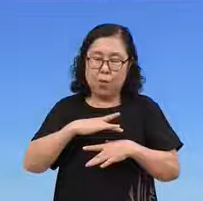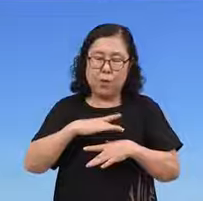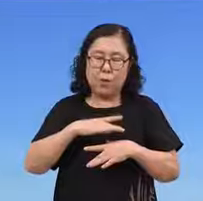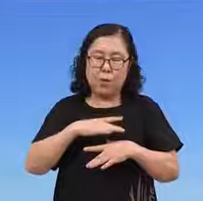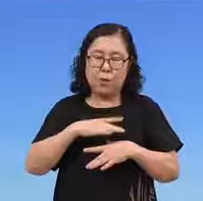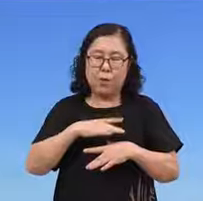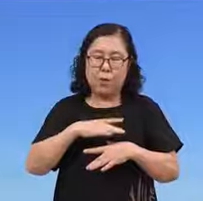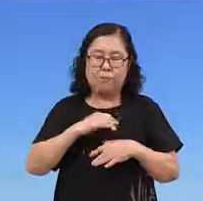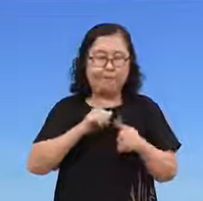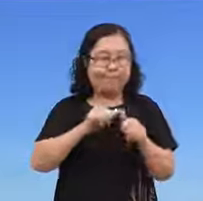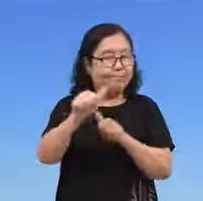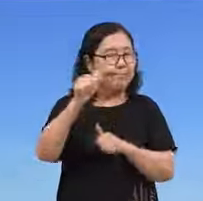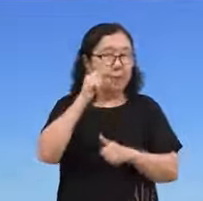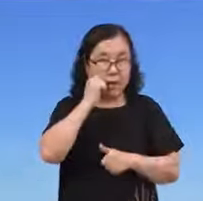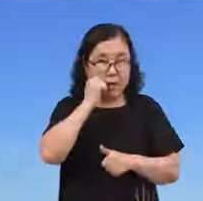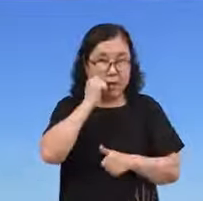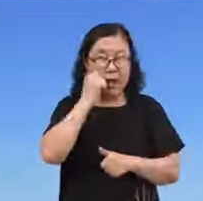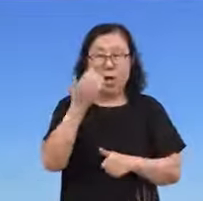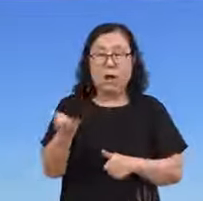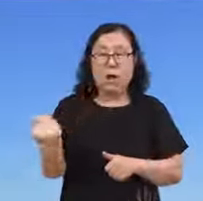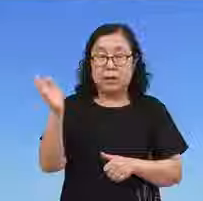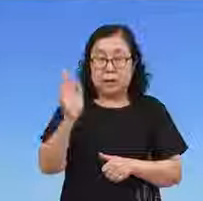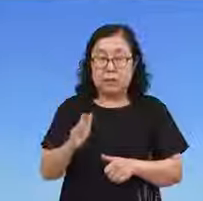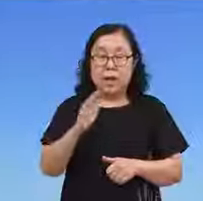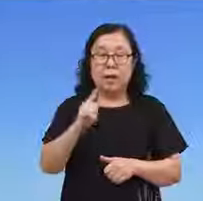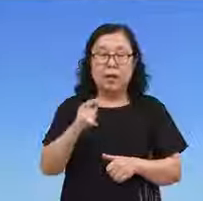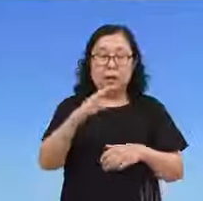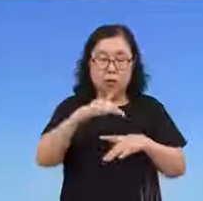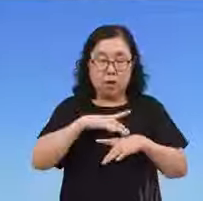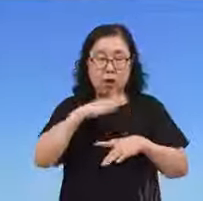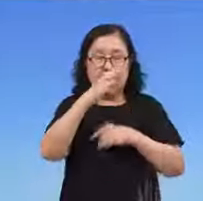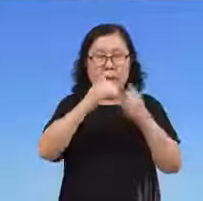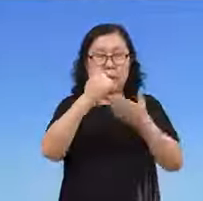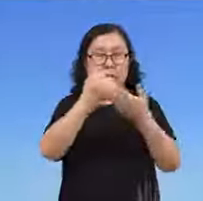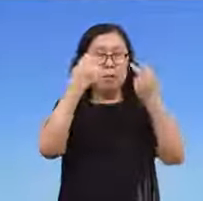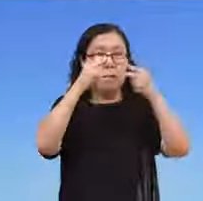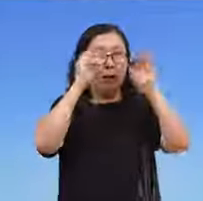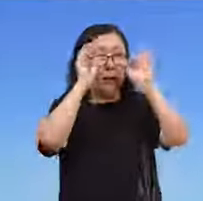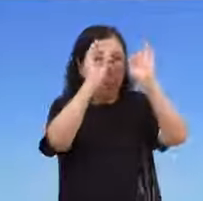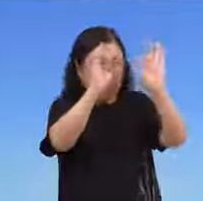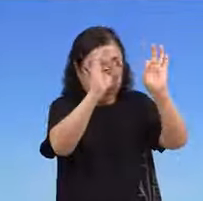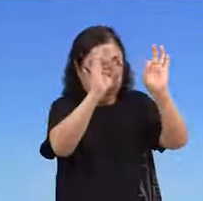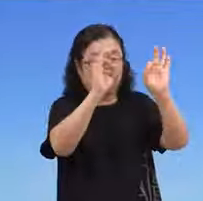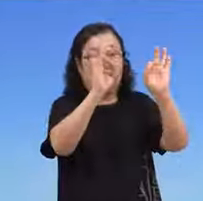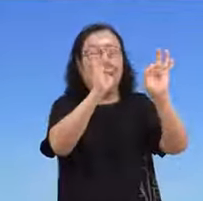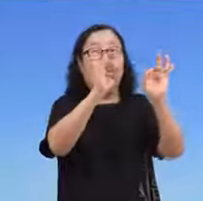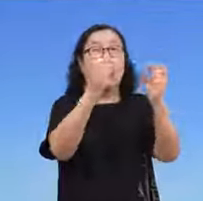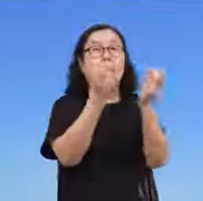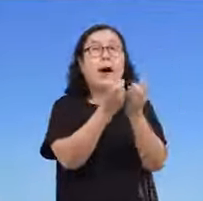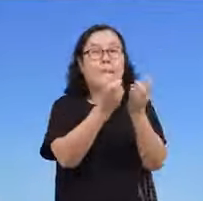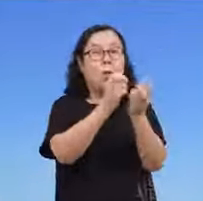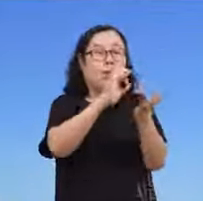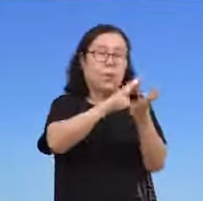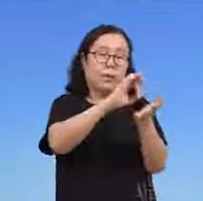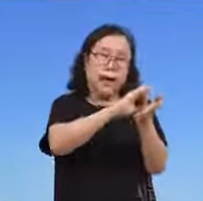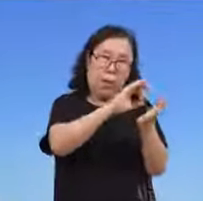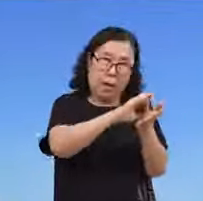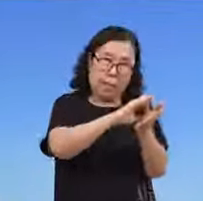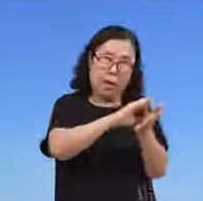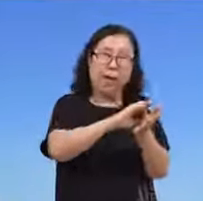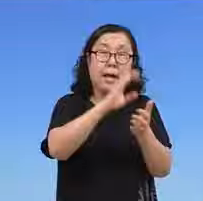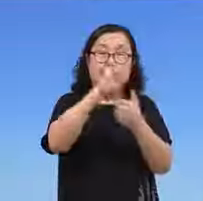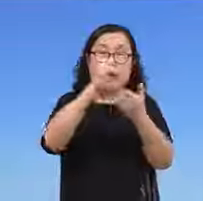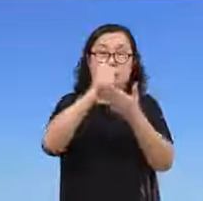없지만 그 두려움을 하나님 바라보는 것으로 활용을 하게 된다면 우리 하나님은 우리의